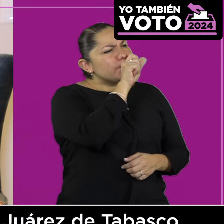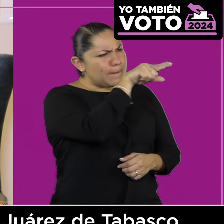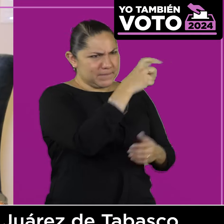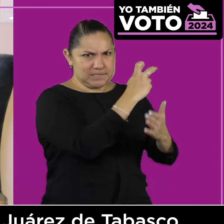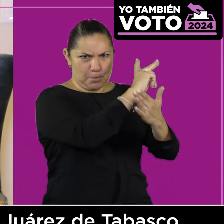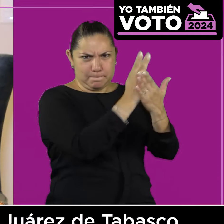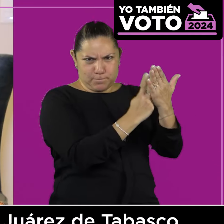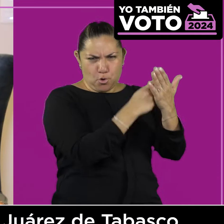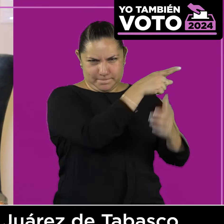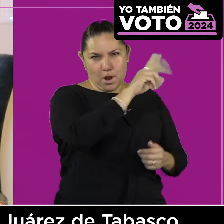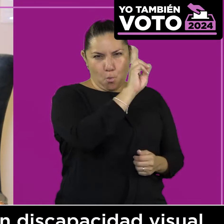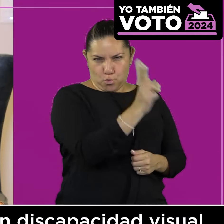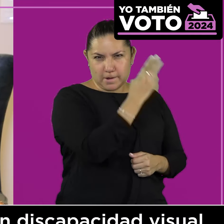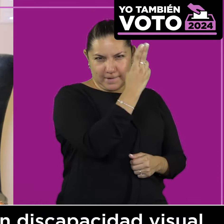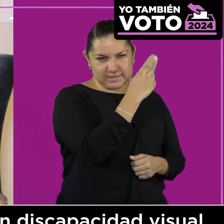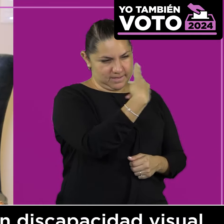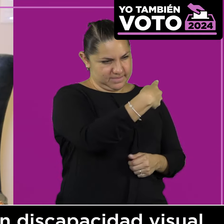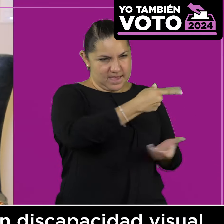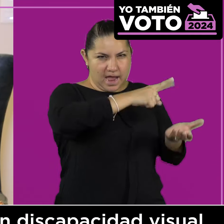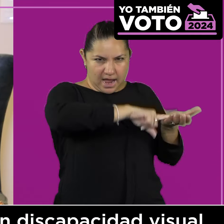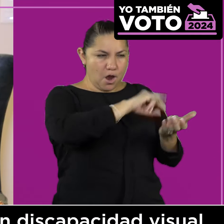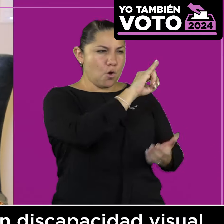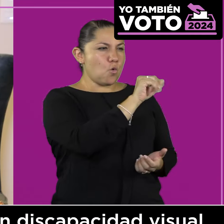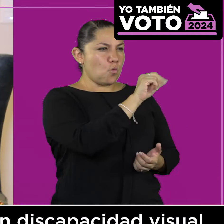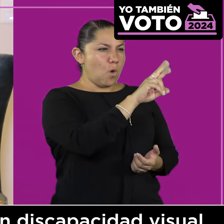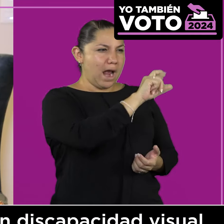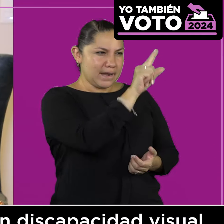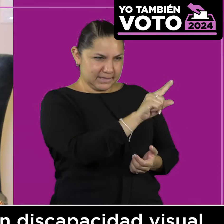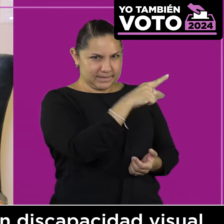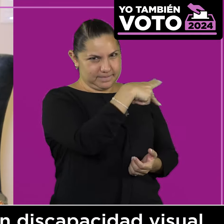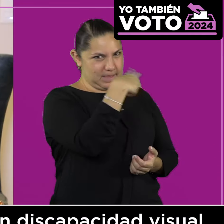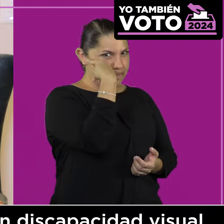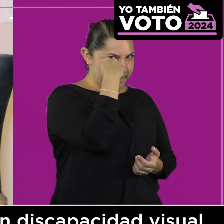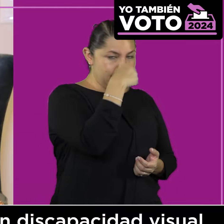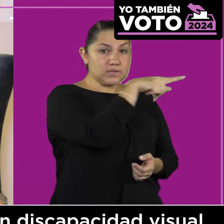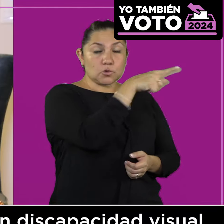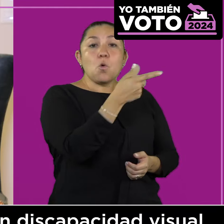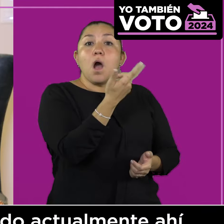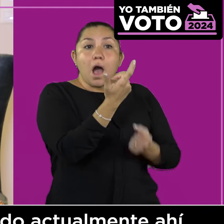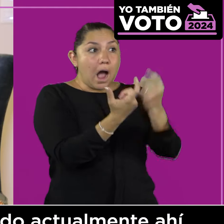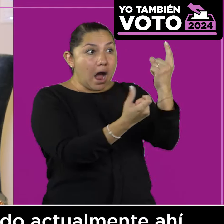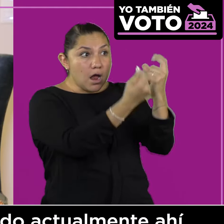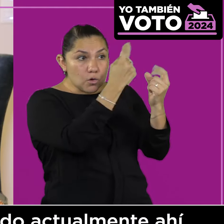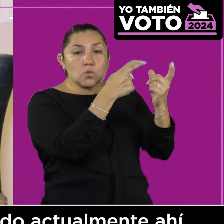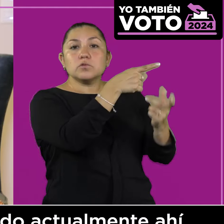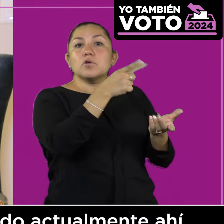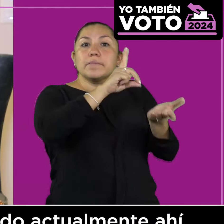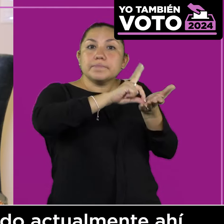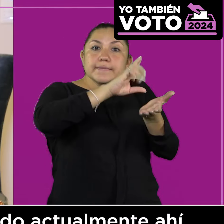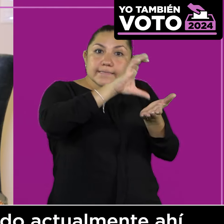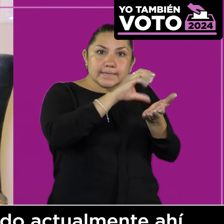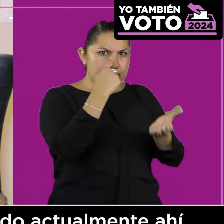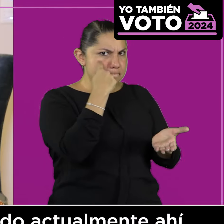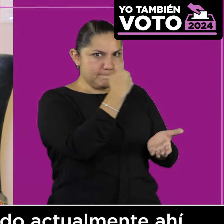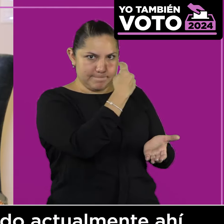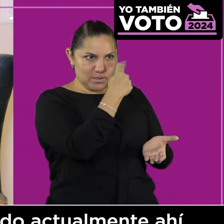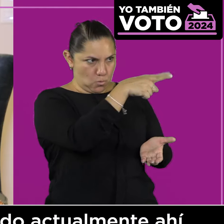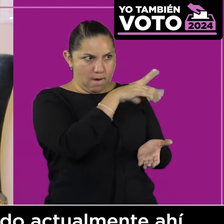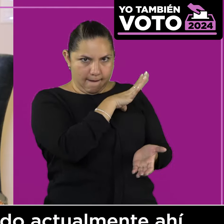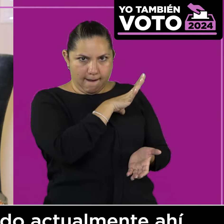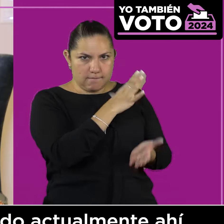es la universidad Juárez de Tabasco y hay estudiantes eh con discapacidad visual que están estudiando